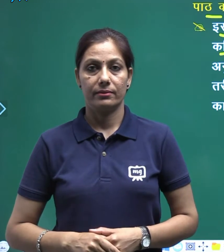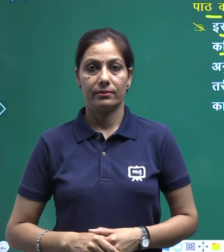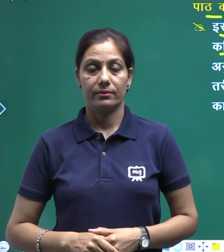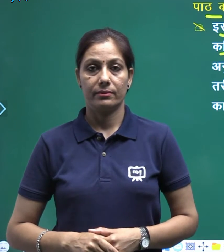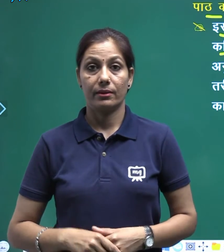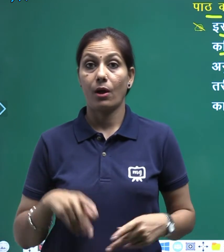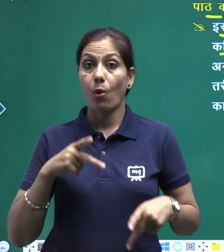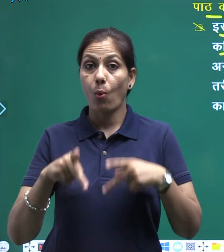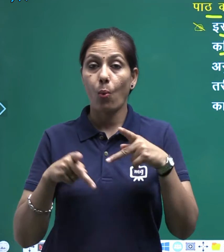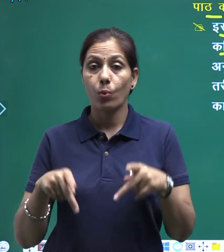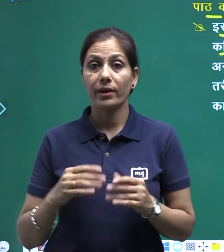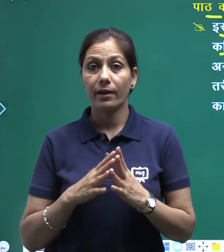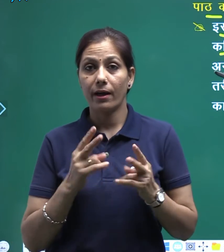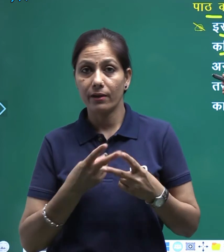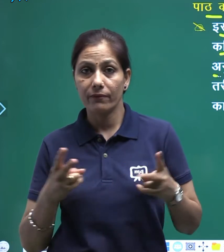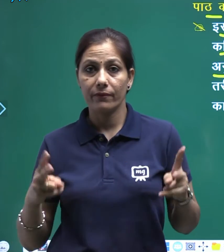लोक अनुभवों को